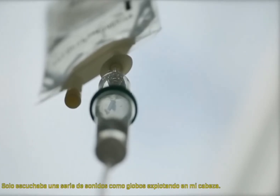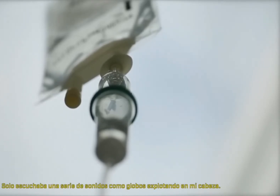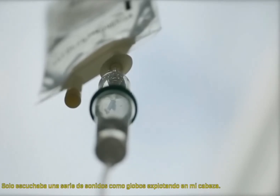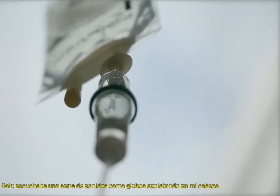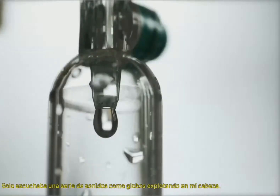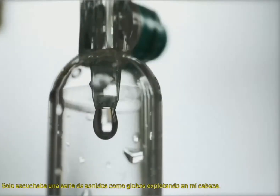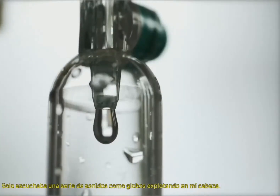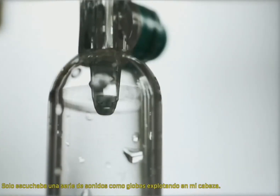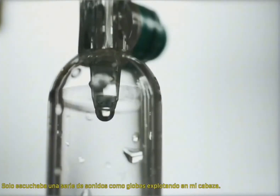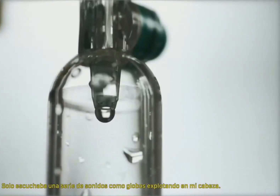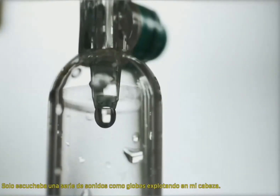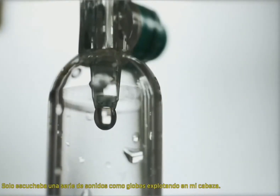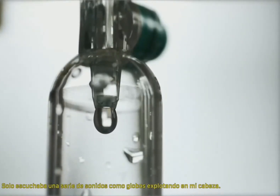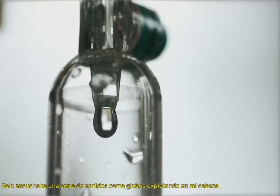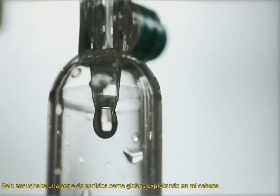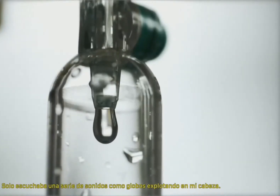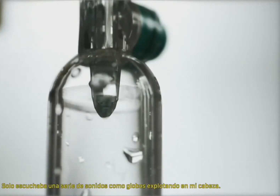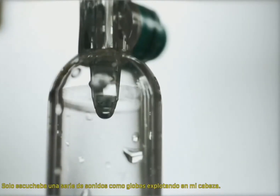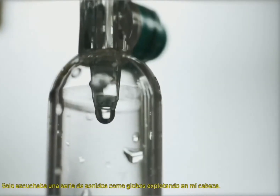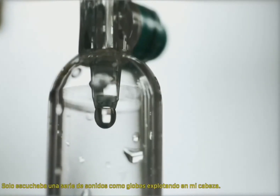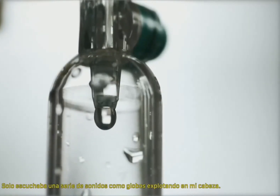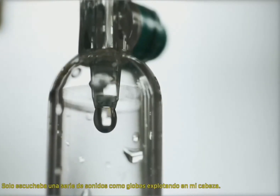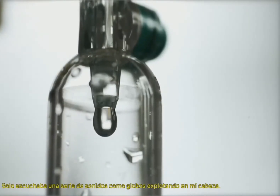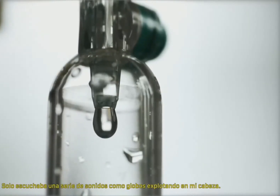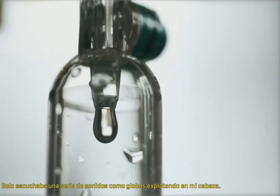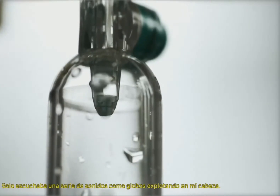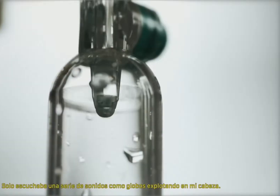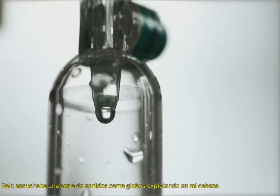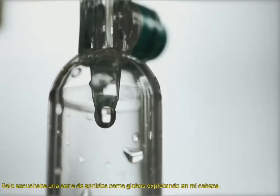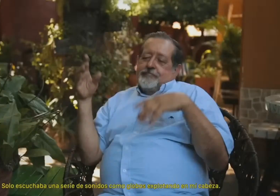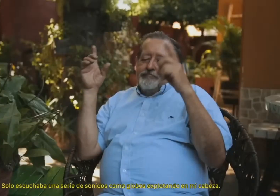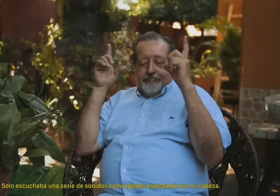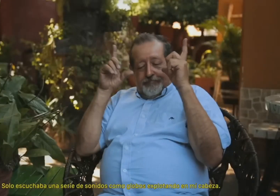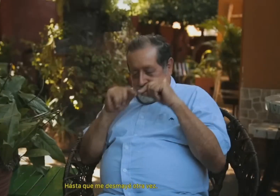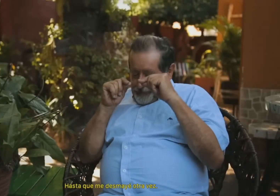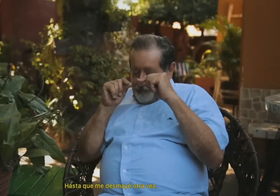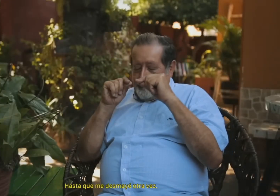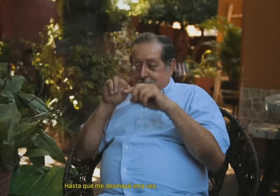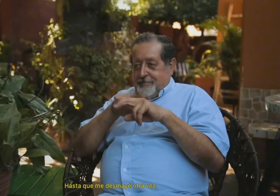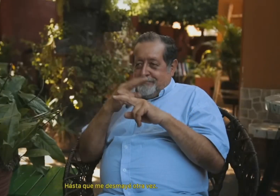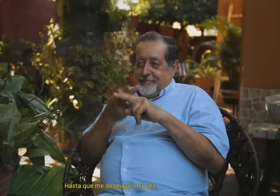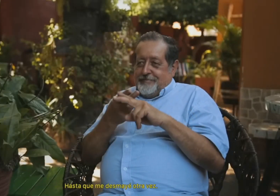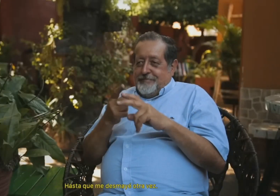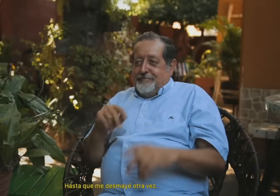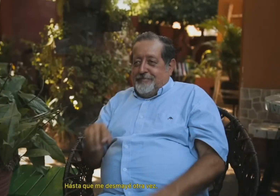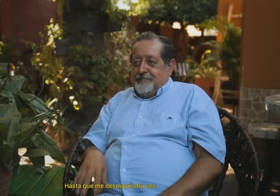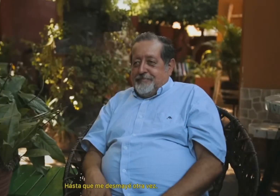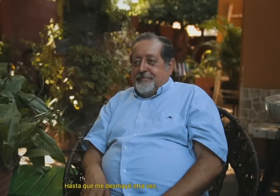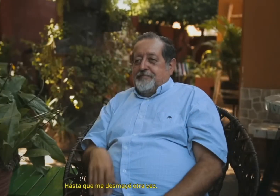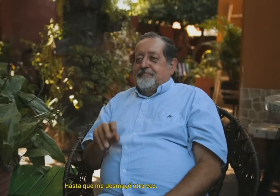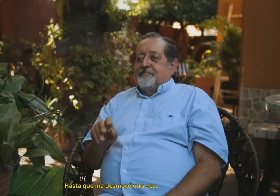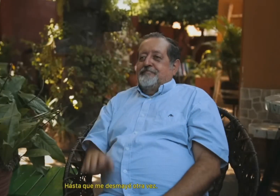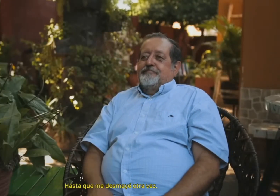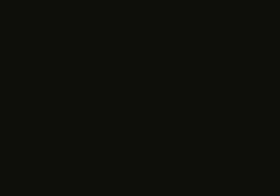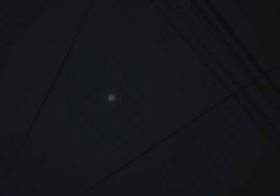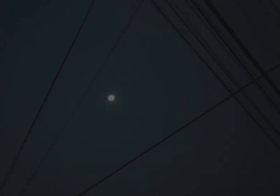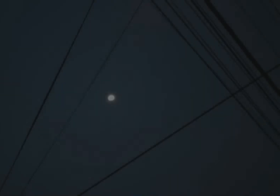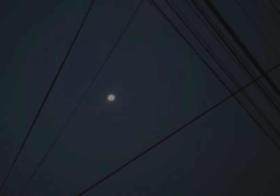escuchaba una serie de sonidos, como globos explotando en mi cabeza, hasta que me desperté.